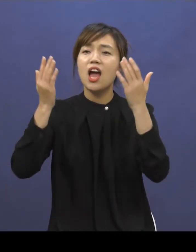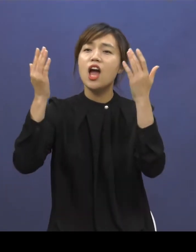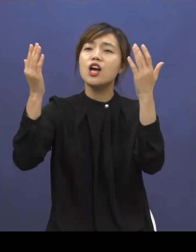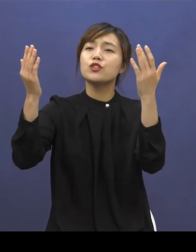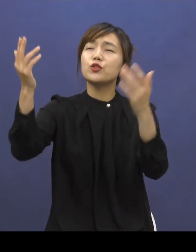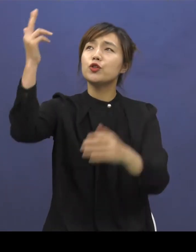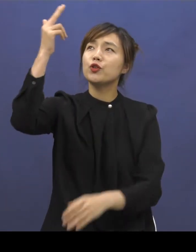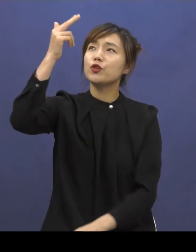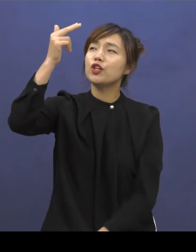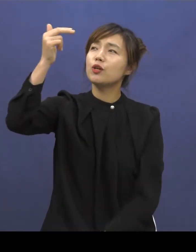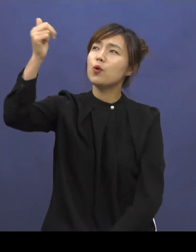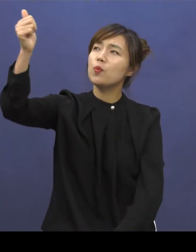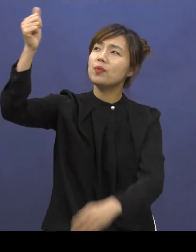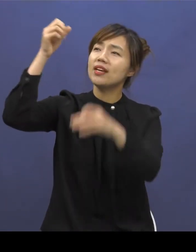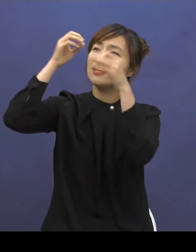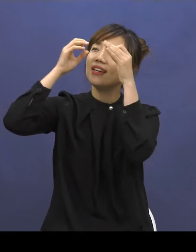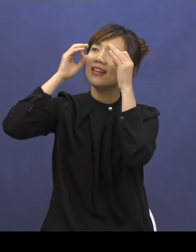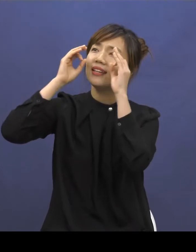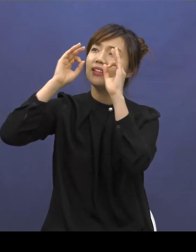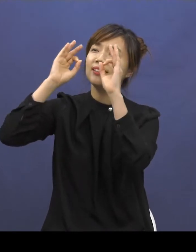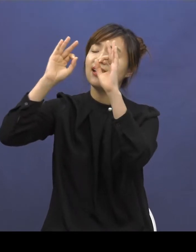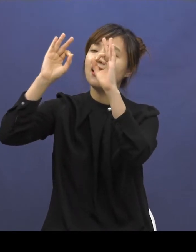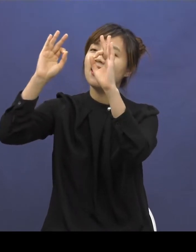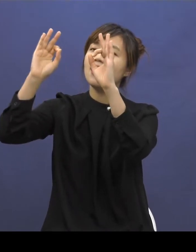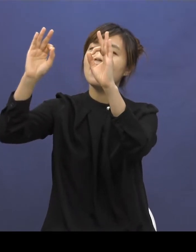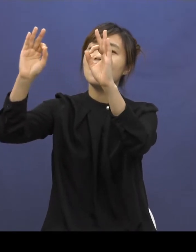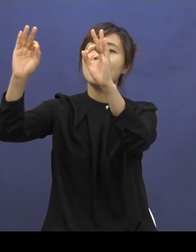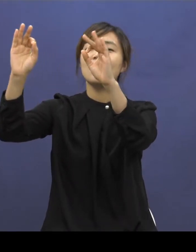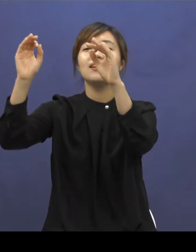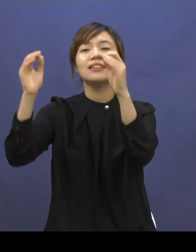드리네 주를 봅니다